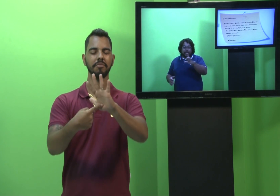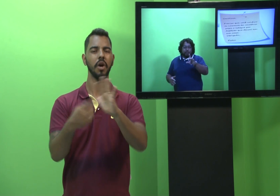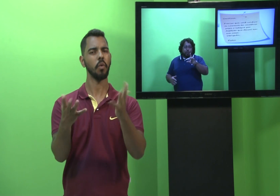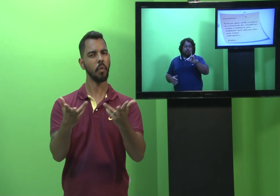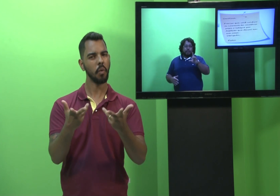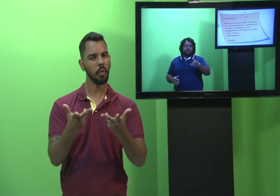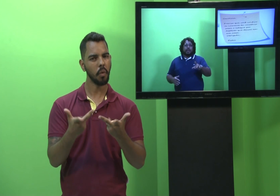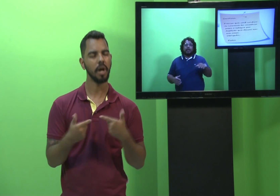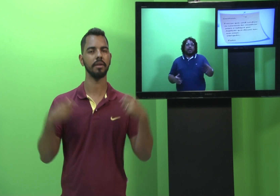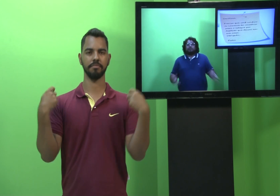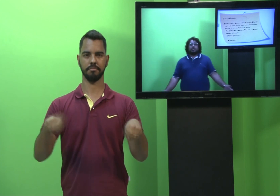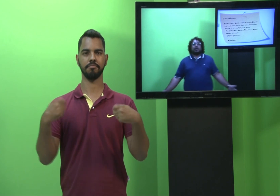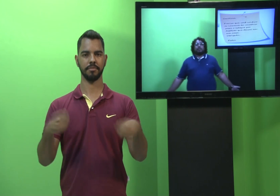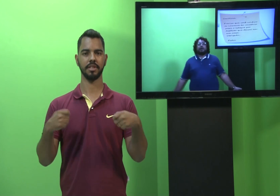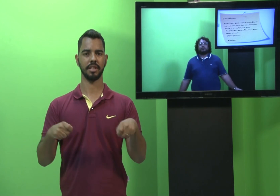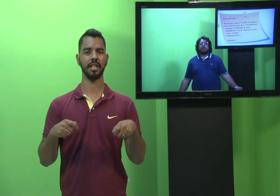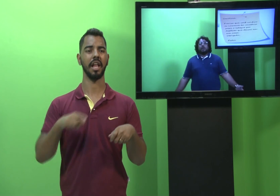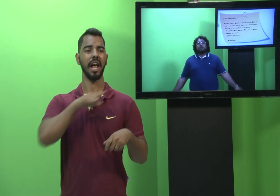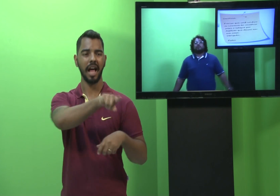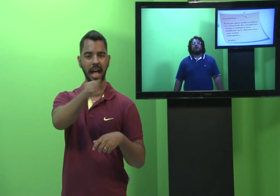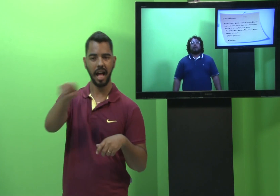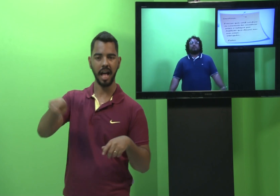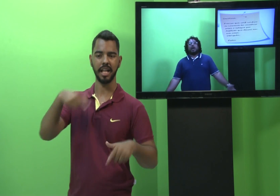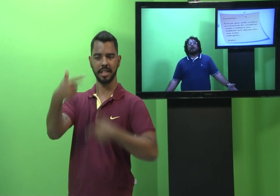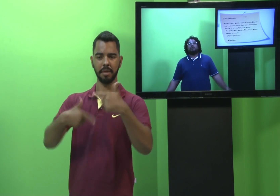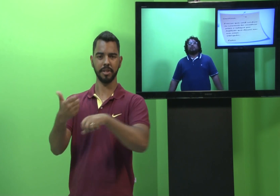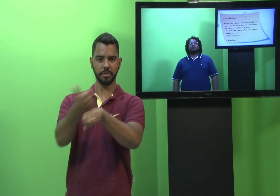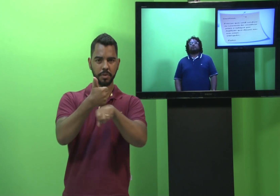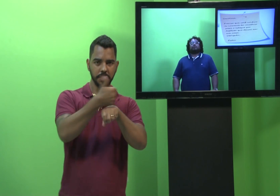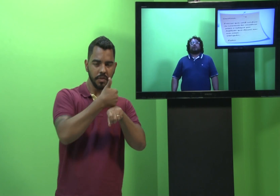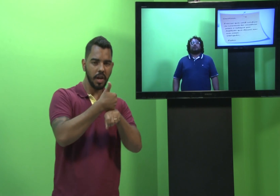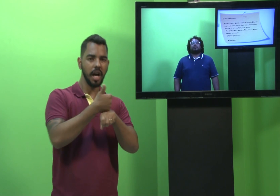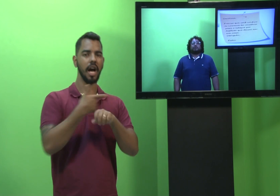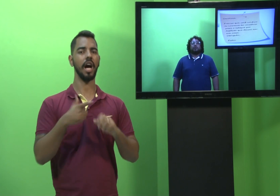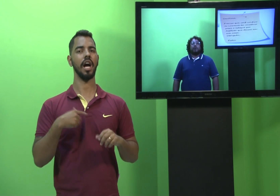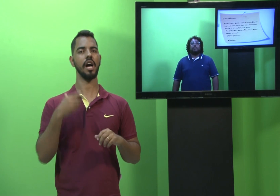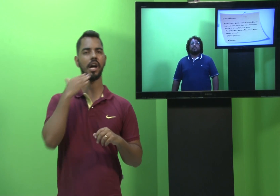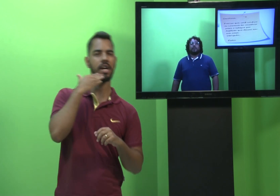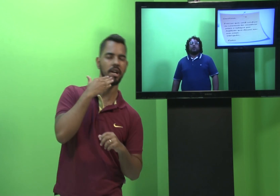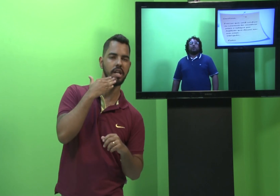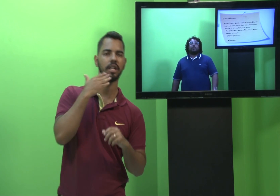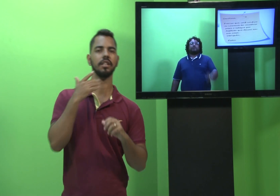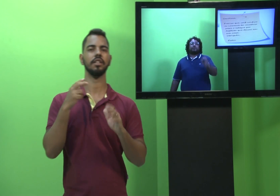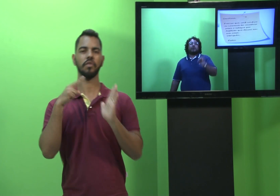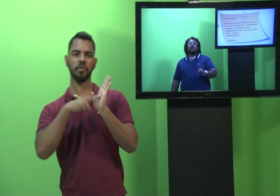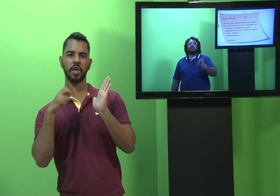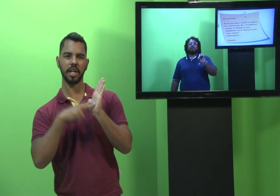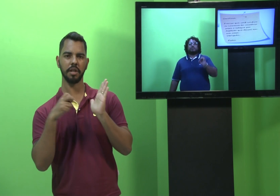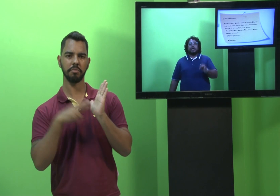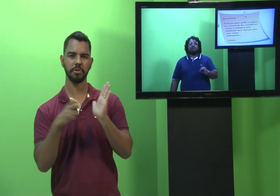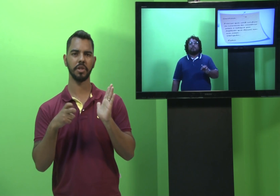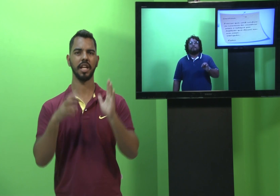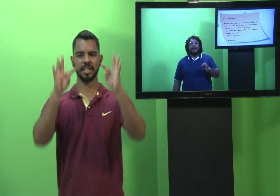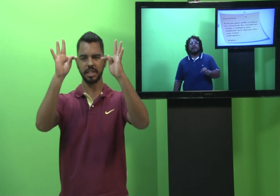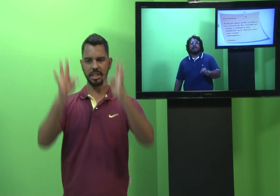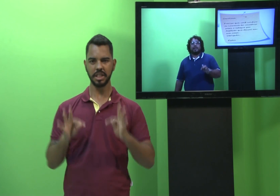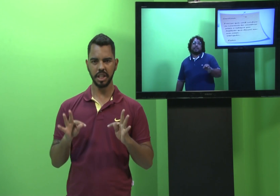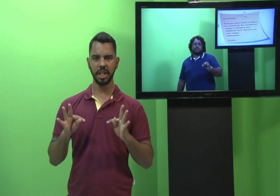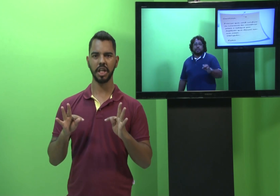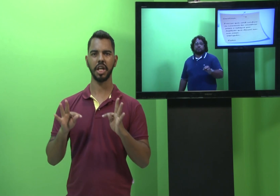podem cometer erros de gramática, de vocabulário ou de estrutura textual. O profissional responsável pela redação